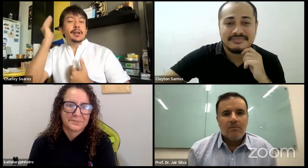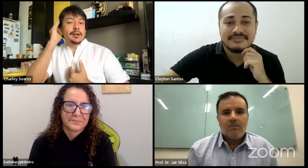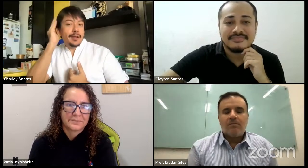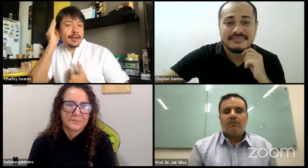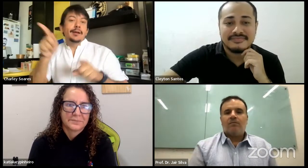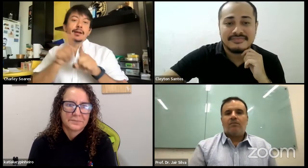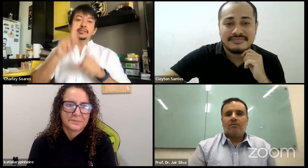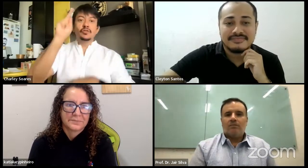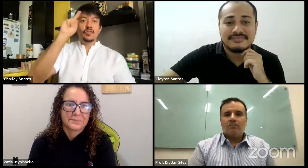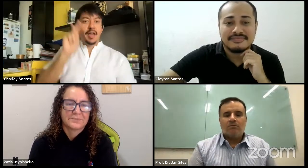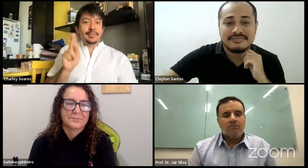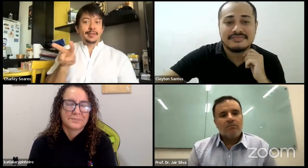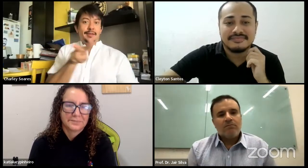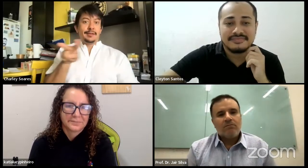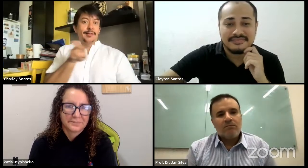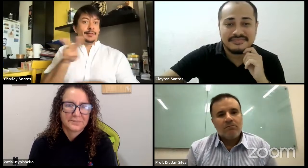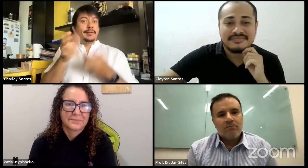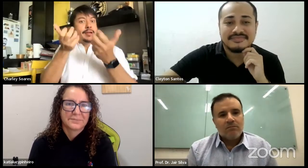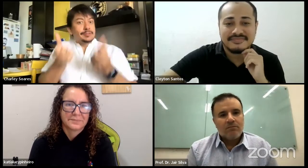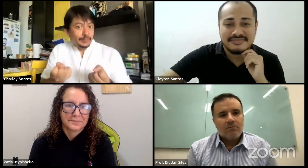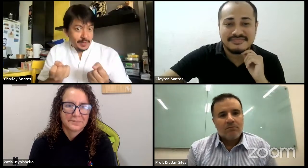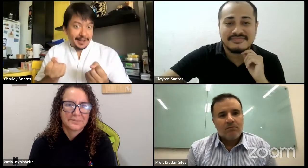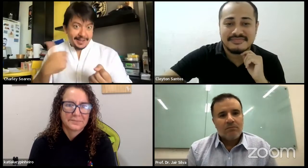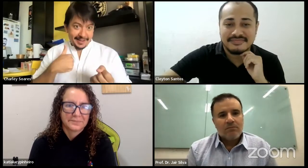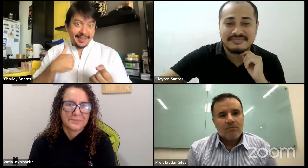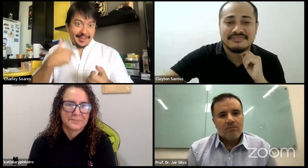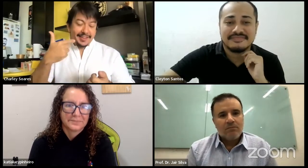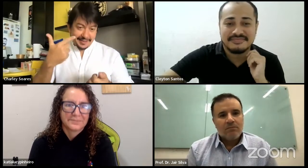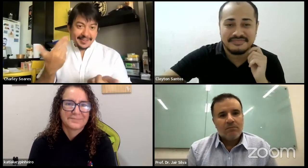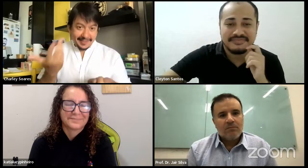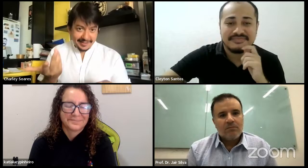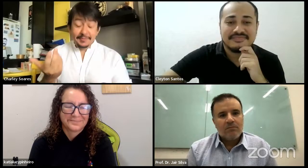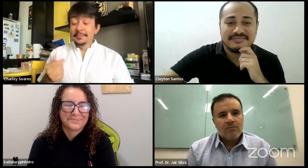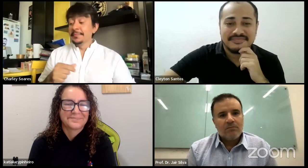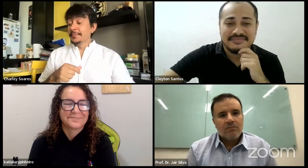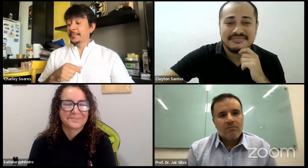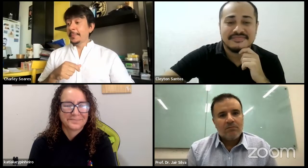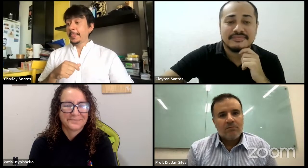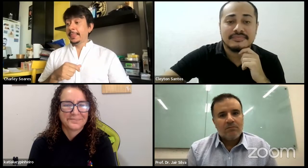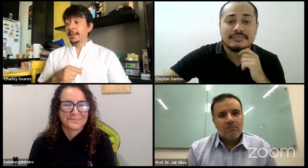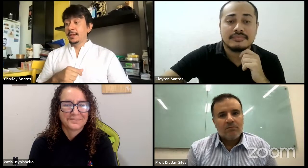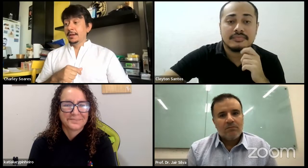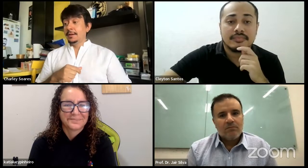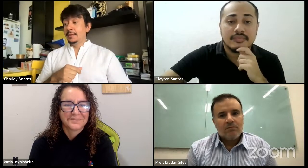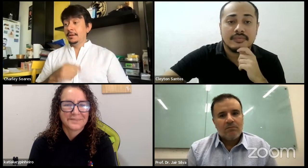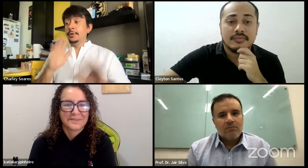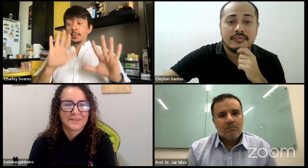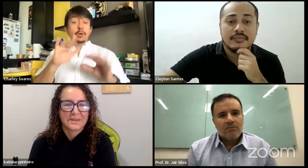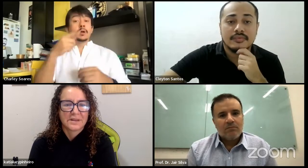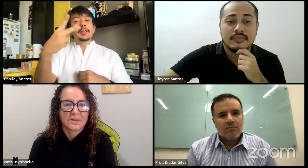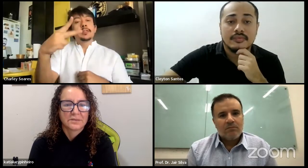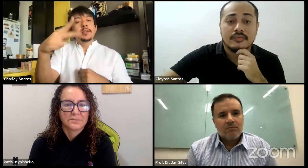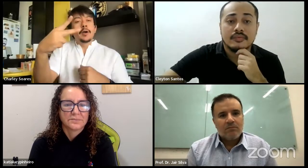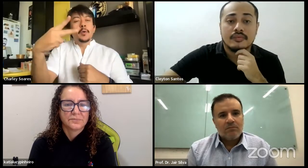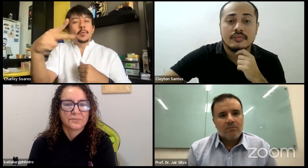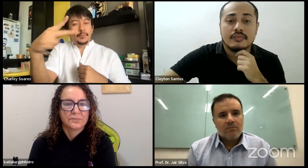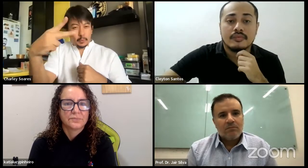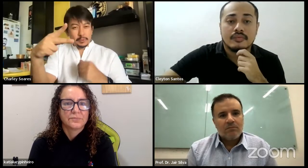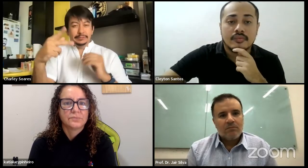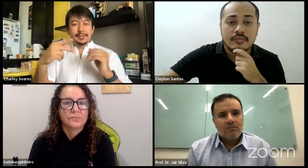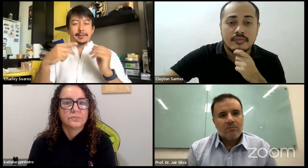de mudanças, então isso é muito bom, né? Então, já aí o Cleiton e a Kátia Gussi